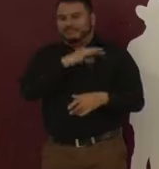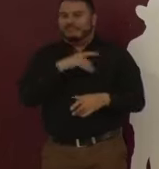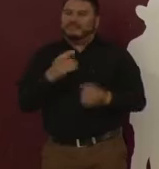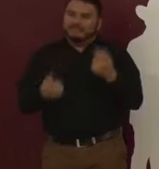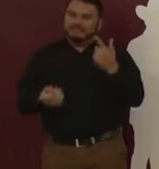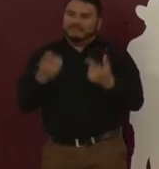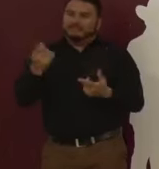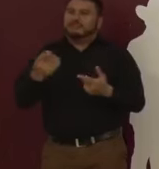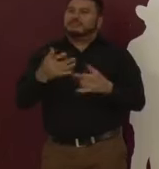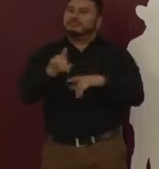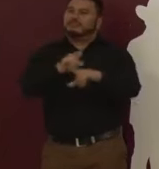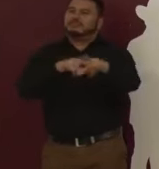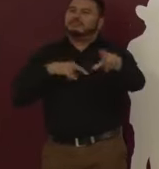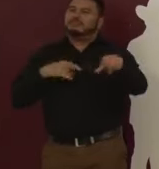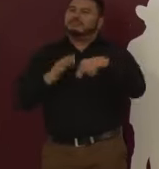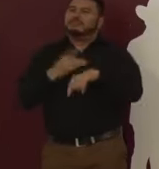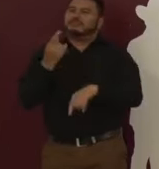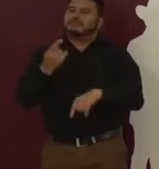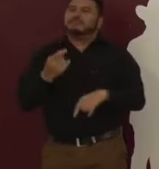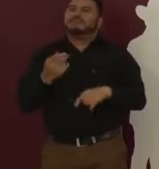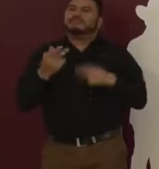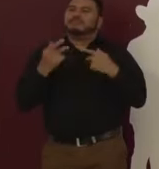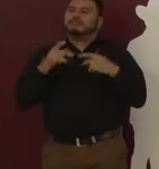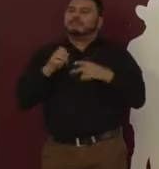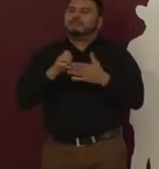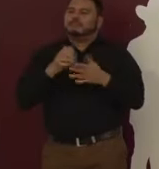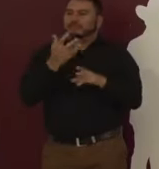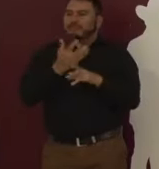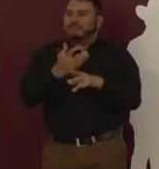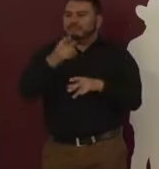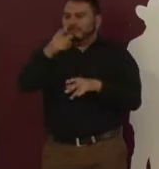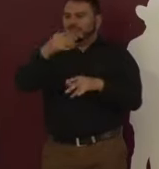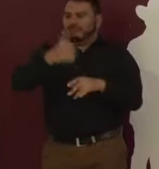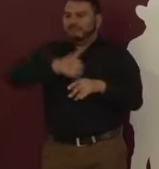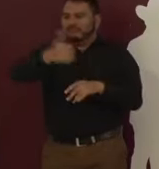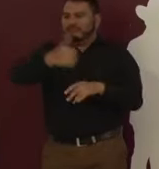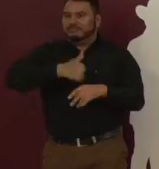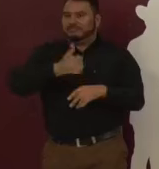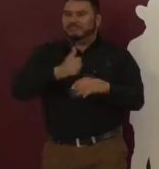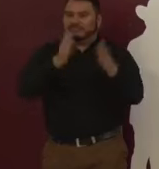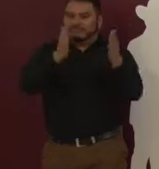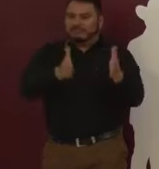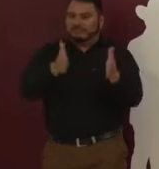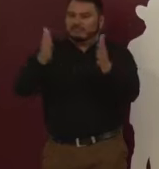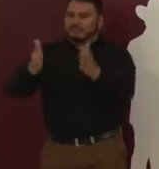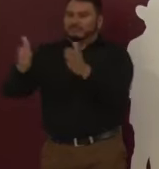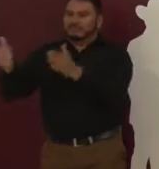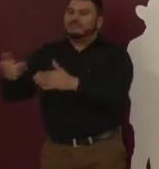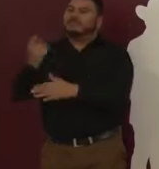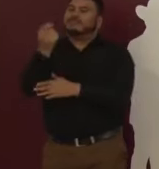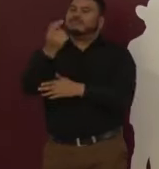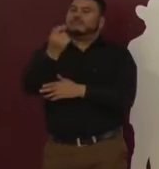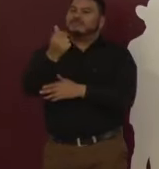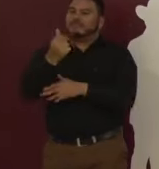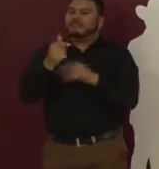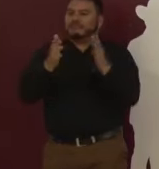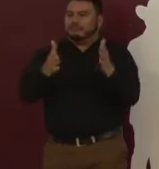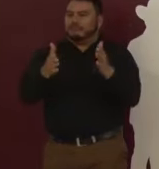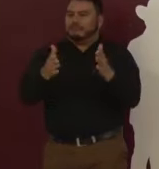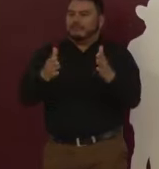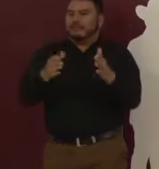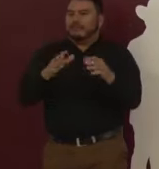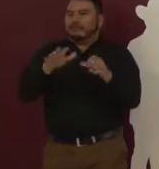hecho las filas largas porque son pocas las líneas que están operando, no porque no haya más capacidad de cruces, sino